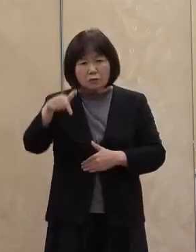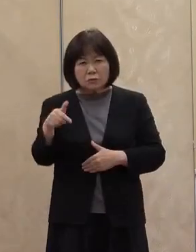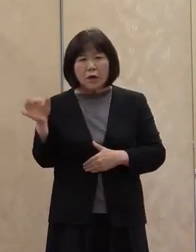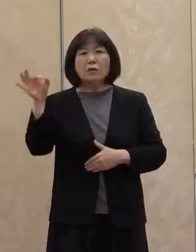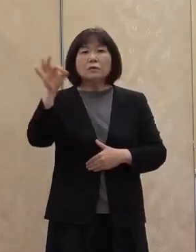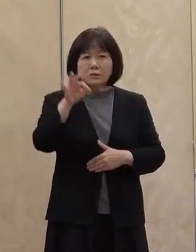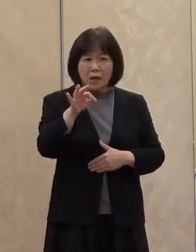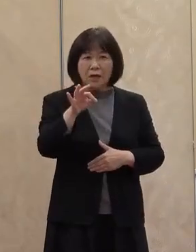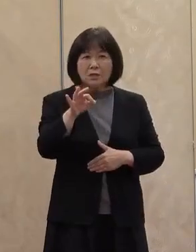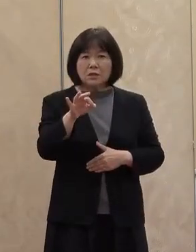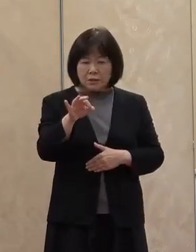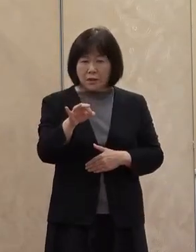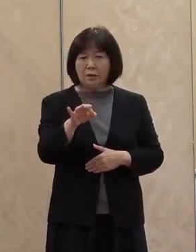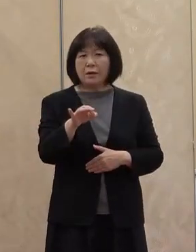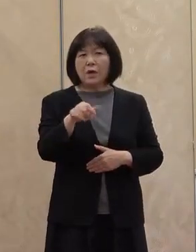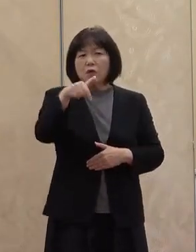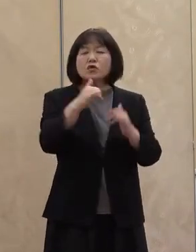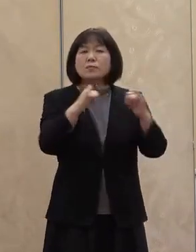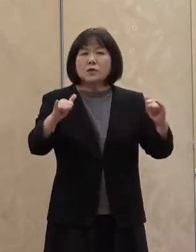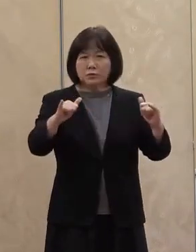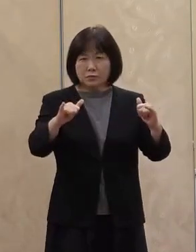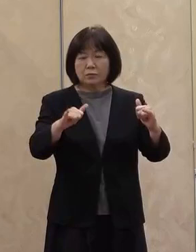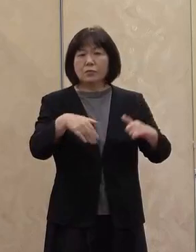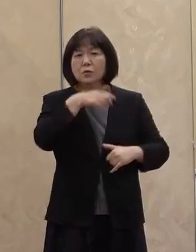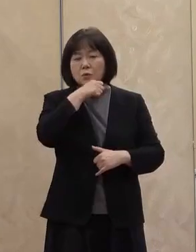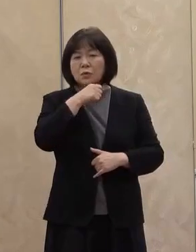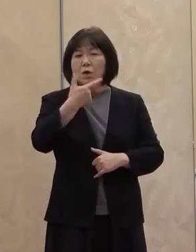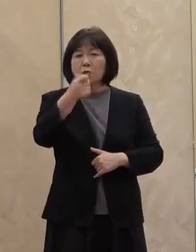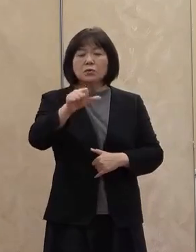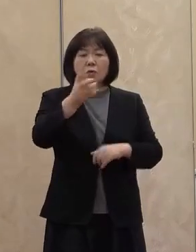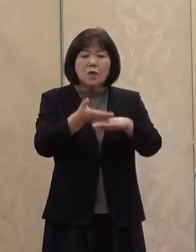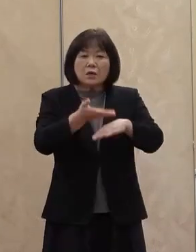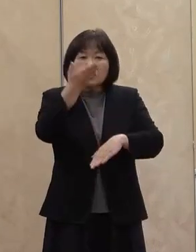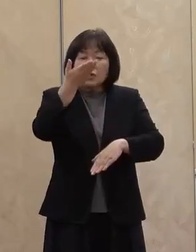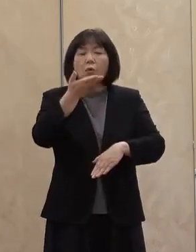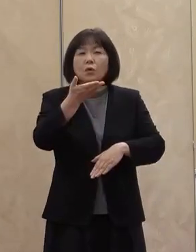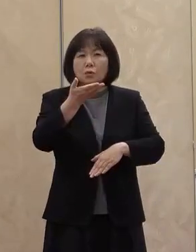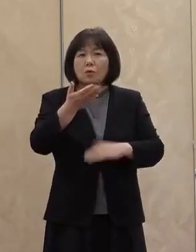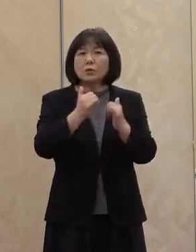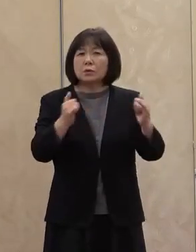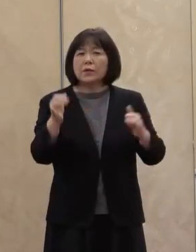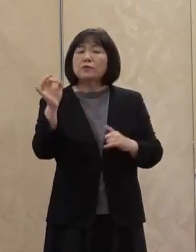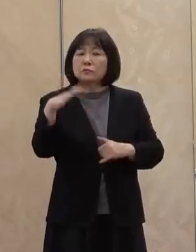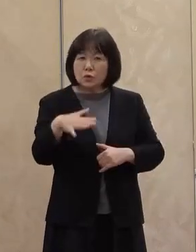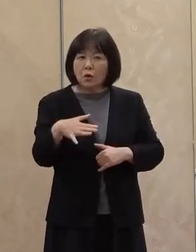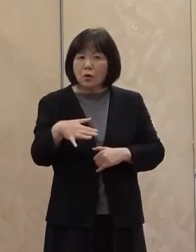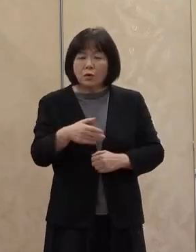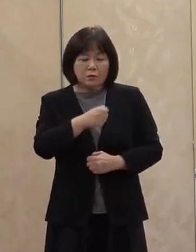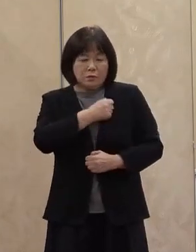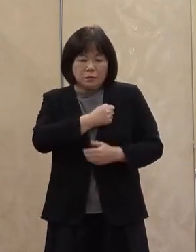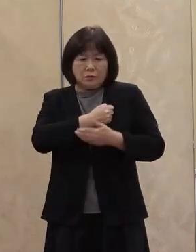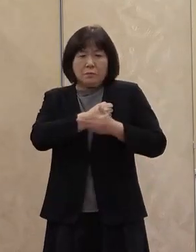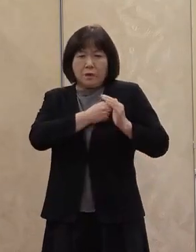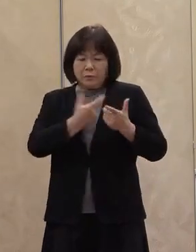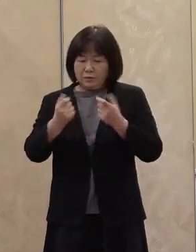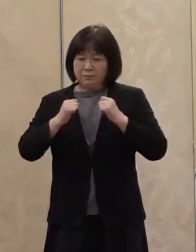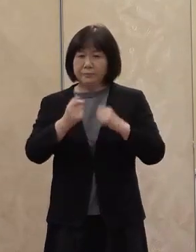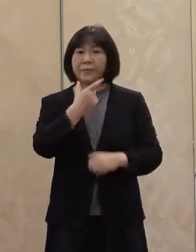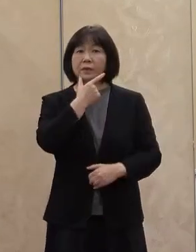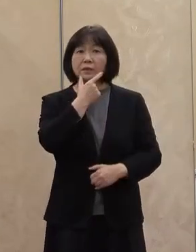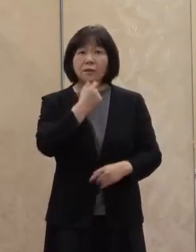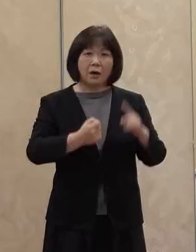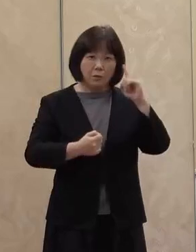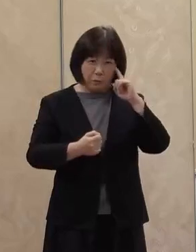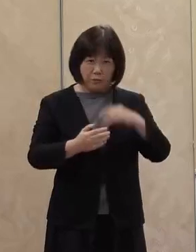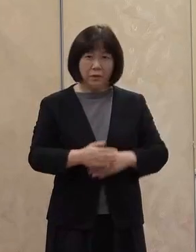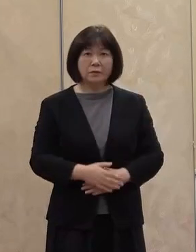して、この高齢者の65歳以上の高齢者の皆さんの命を守るということを徹底してやっていきたいと思